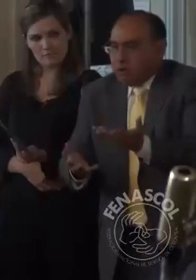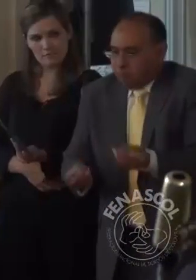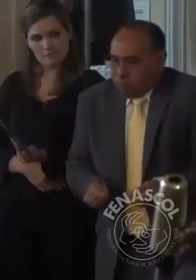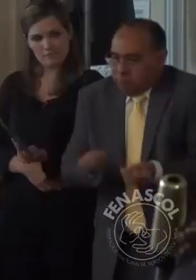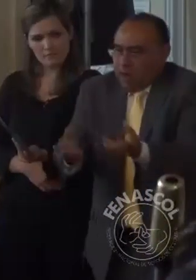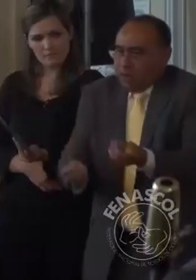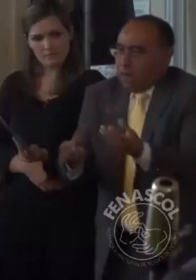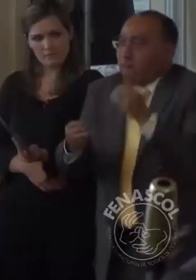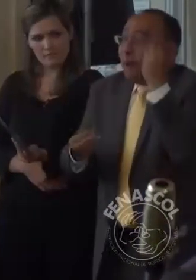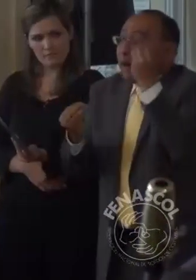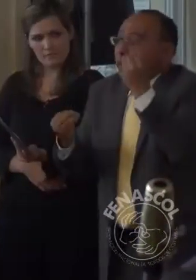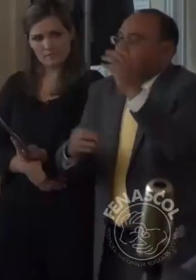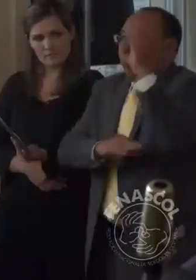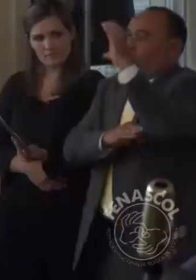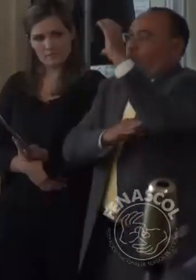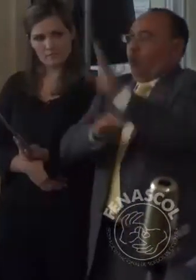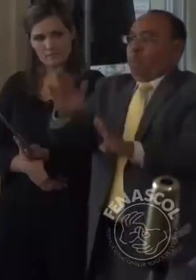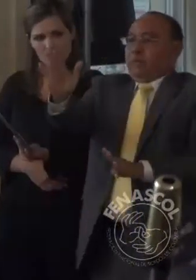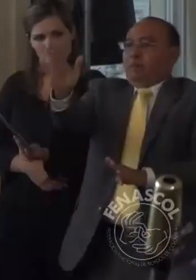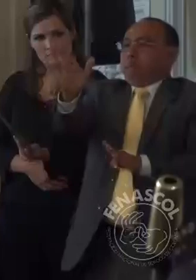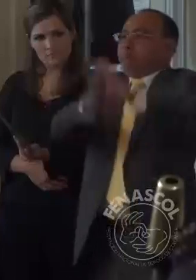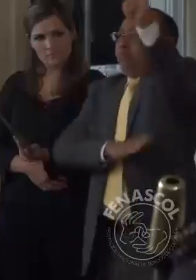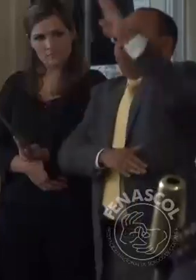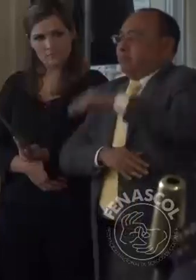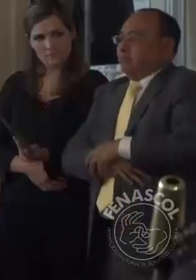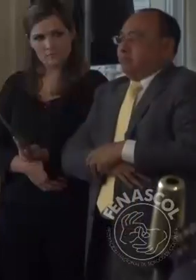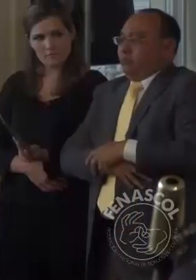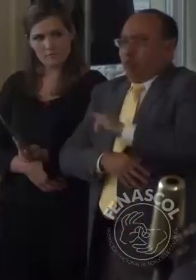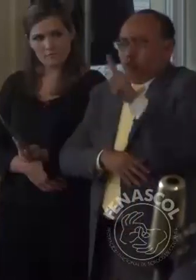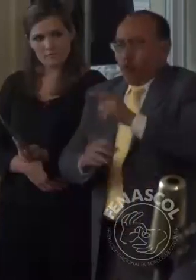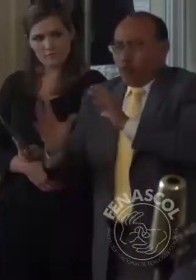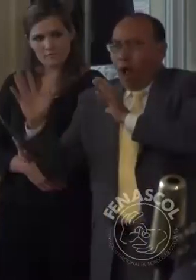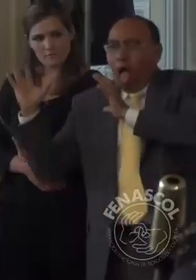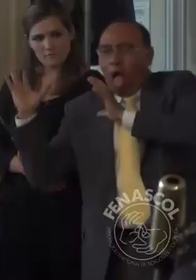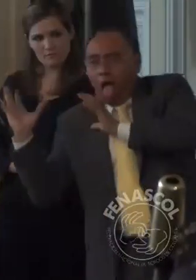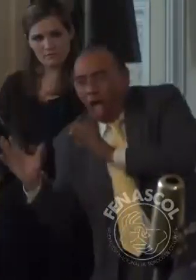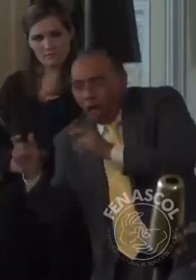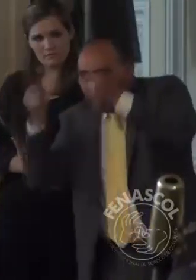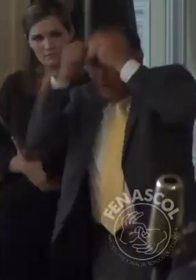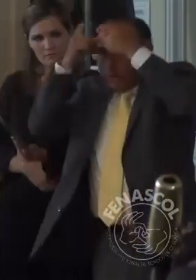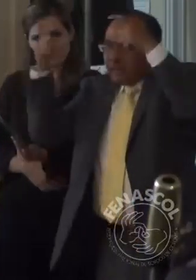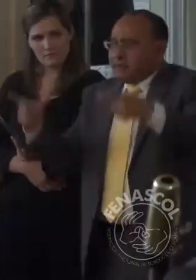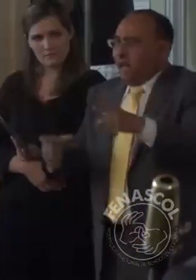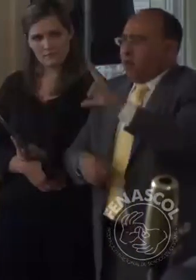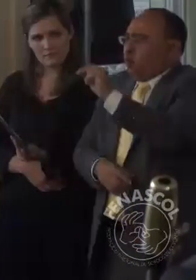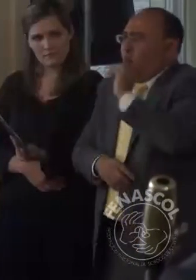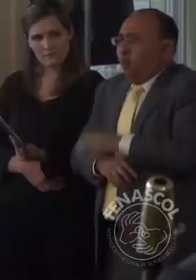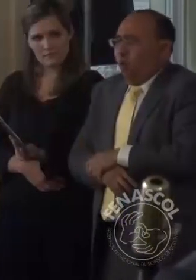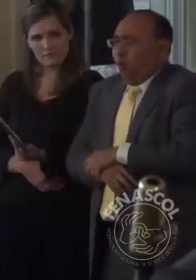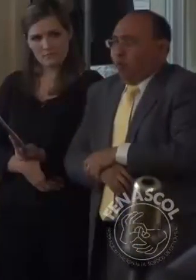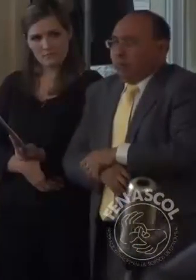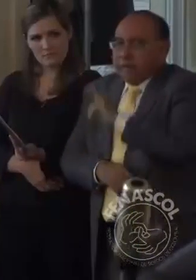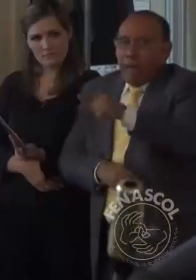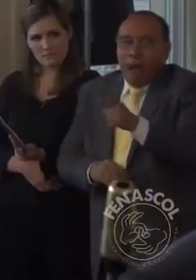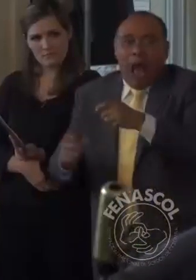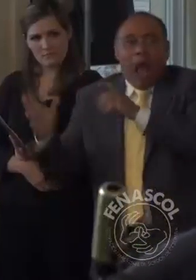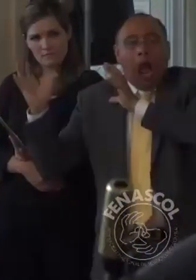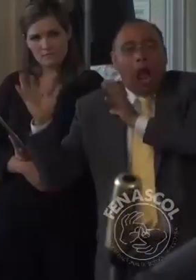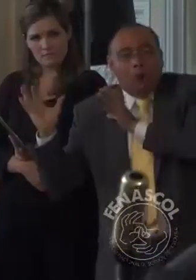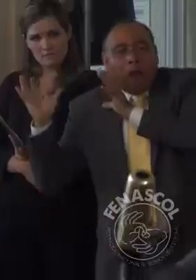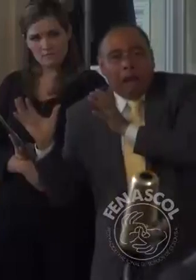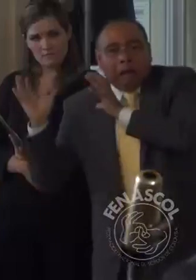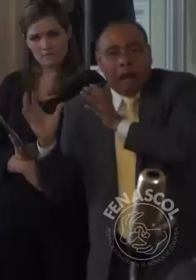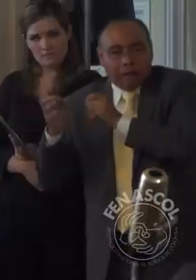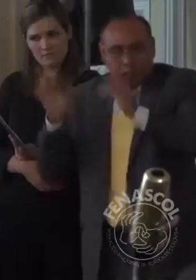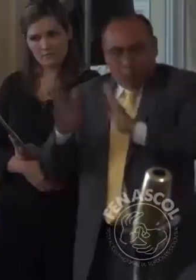tenemos toda la posibilidad de aportar a esta sociedad para el desarrollo de Colombia. No queremos ser una carga para el